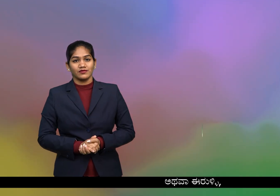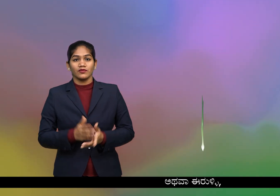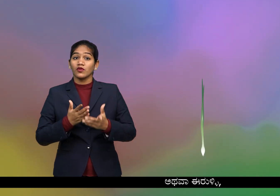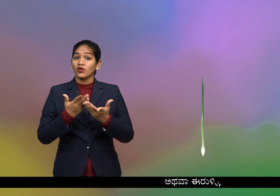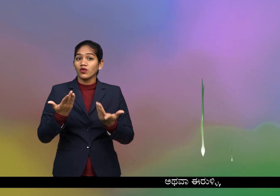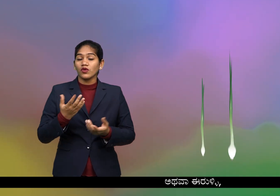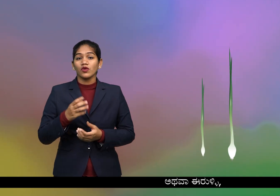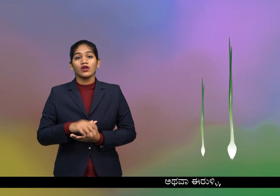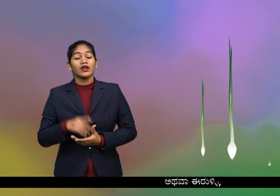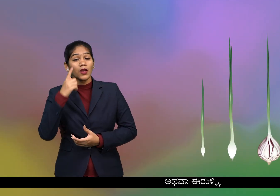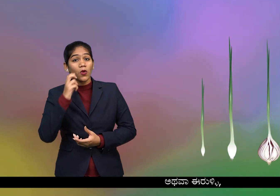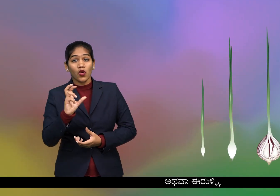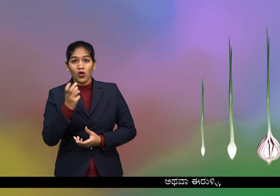ಅಥವಾ ಈರುಳ್ಳಿ,